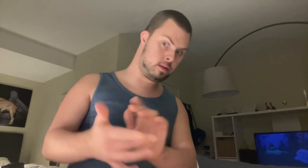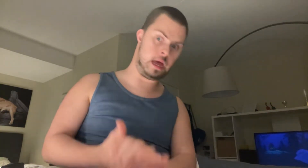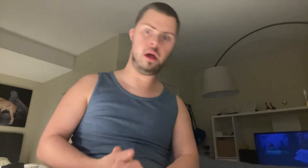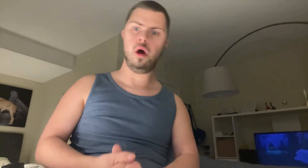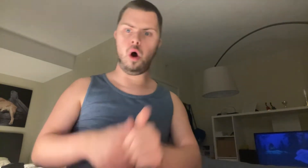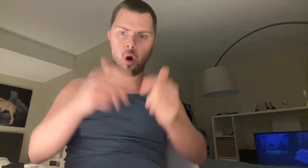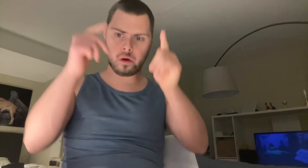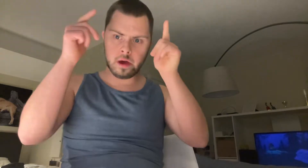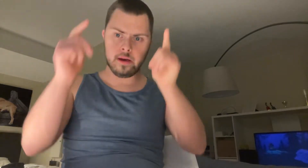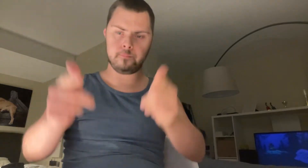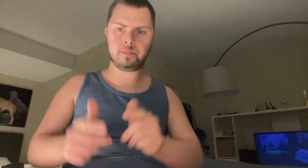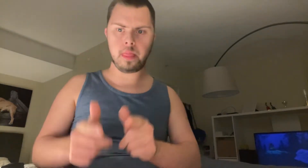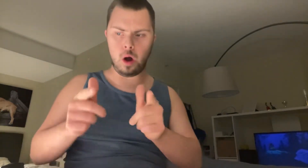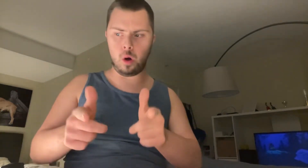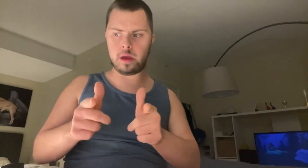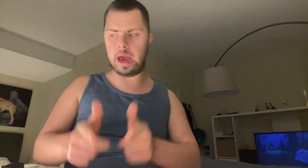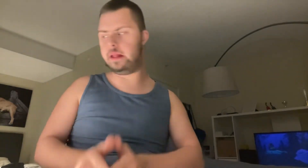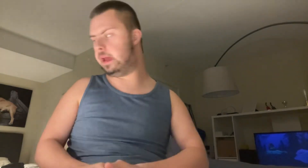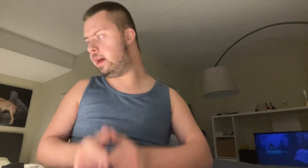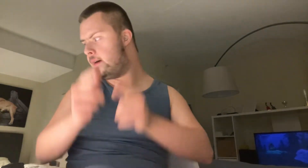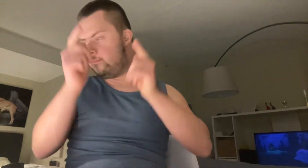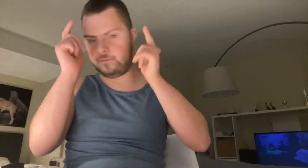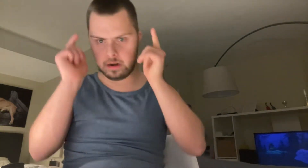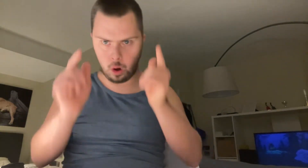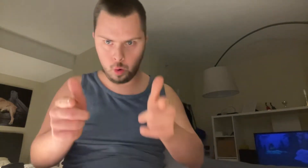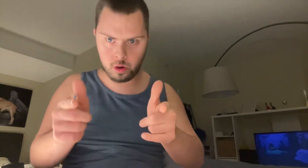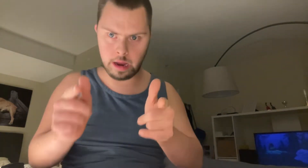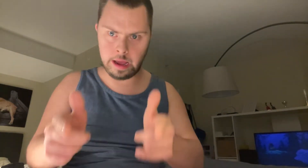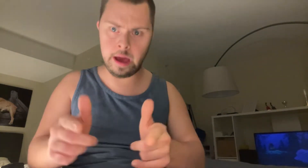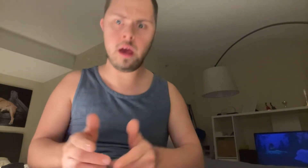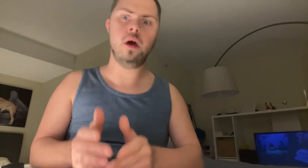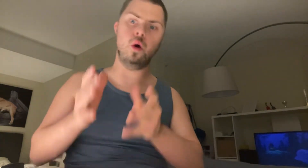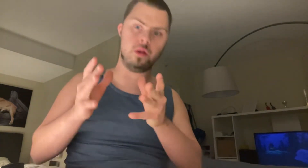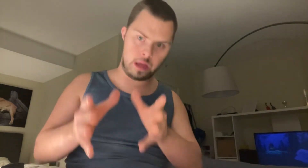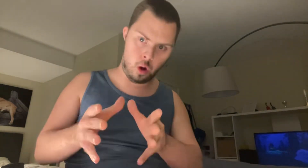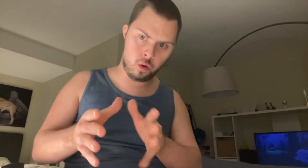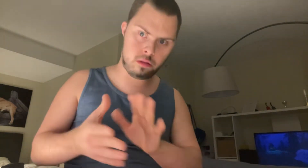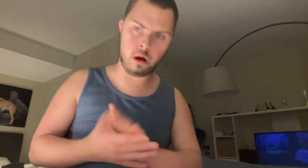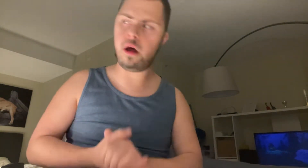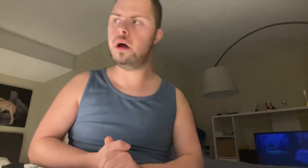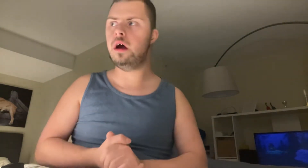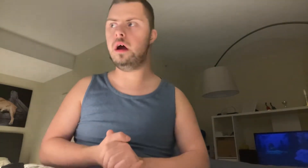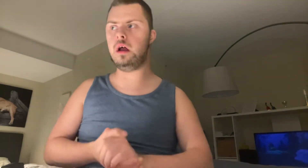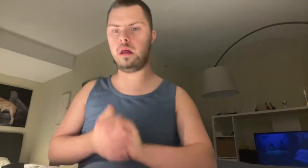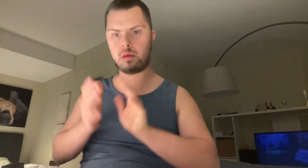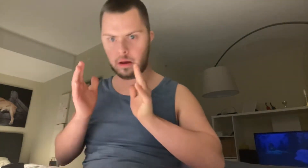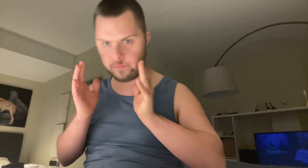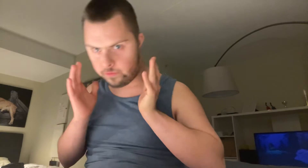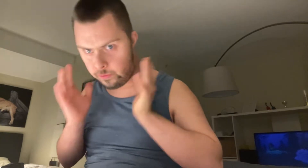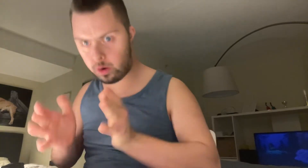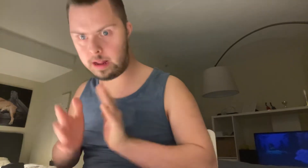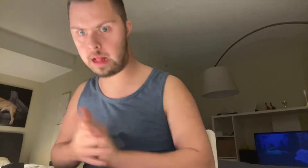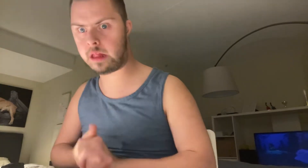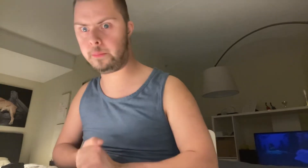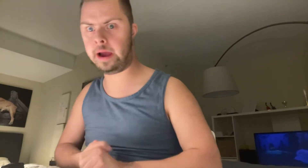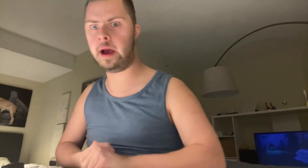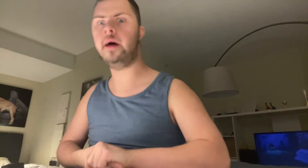det, och en till vloggare, och det också ska jag fortsätta med.